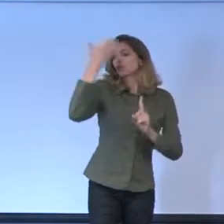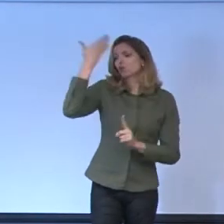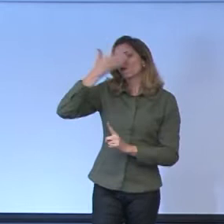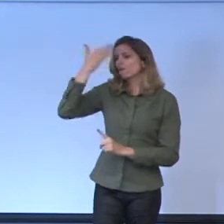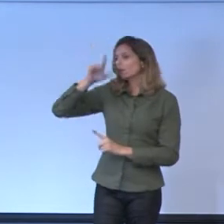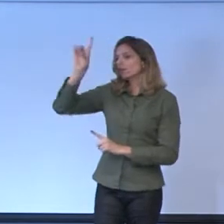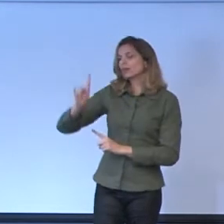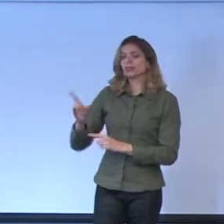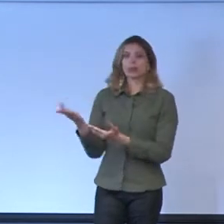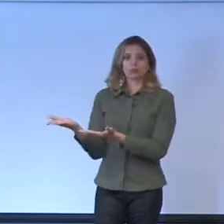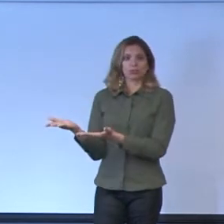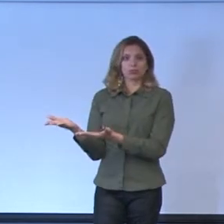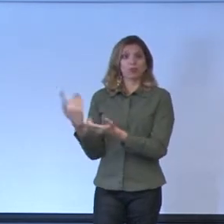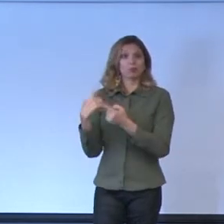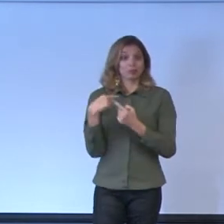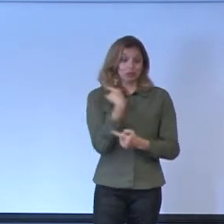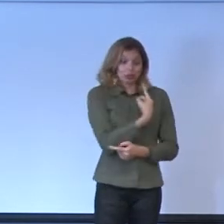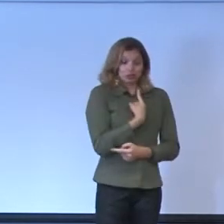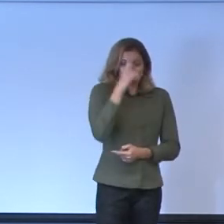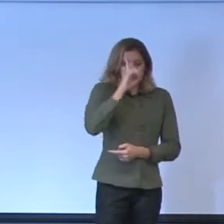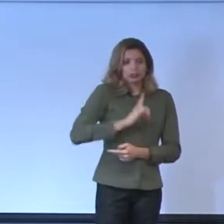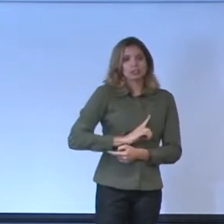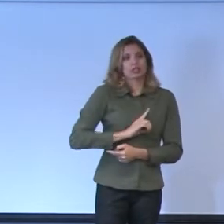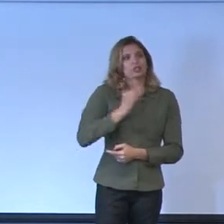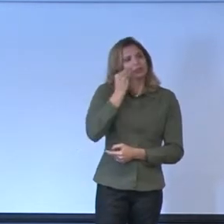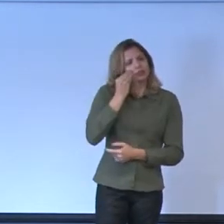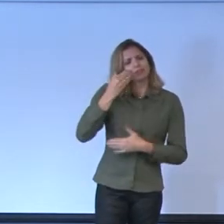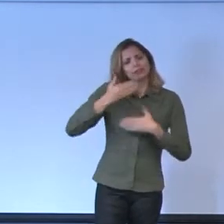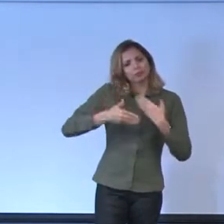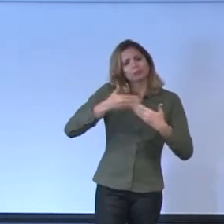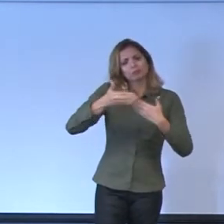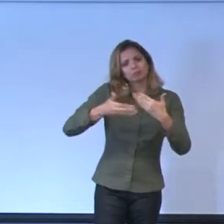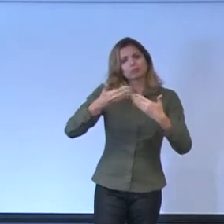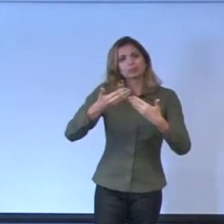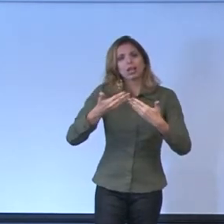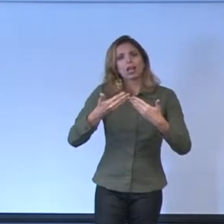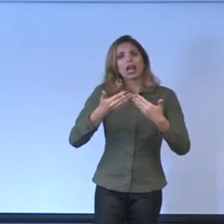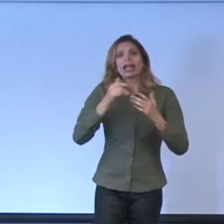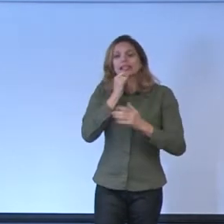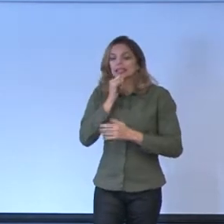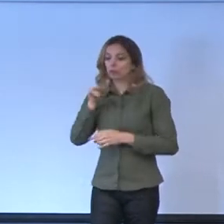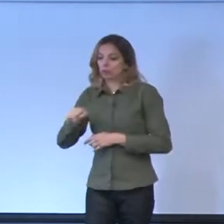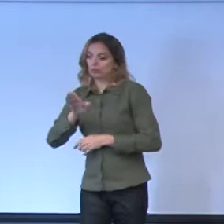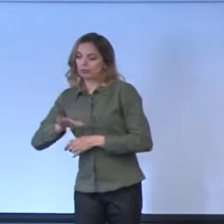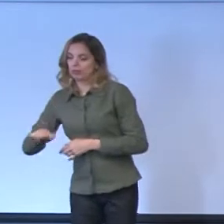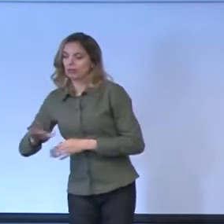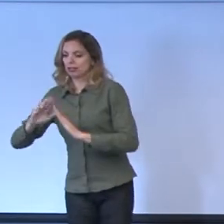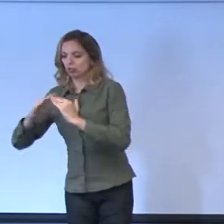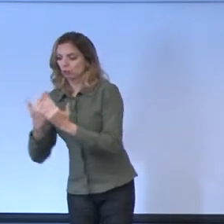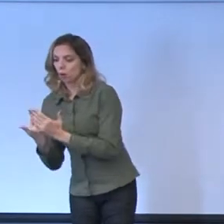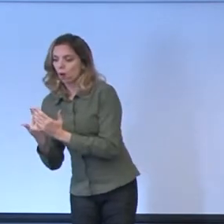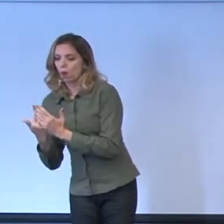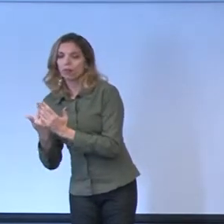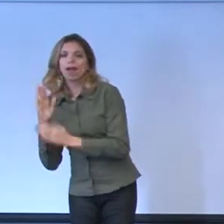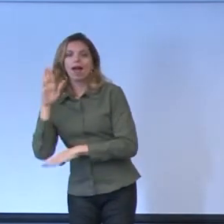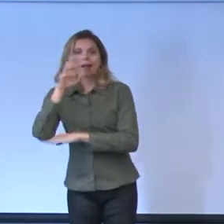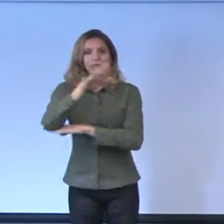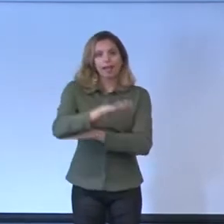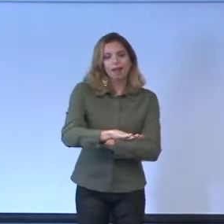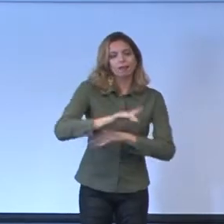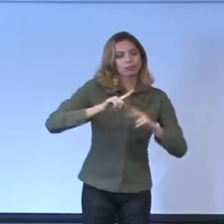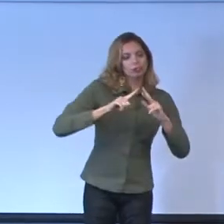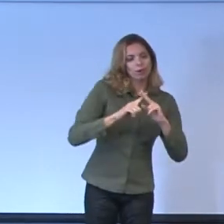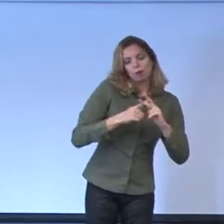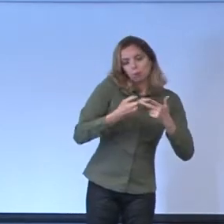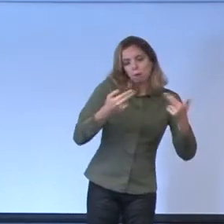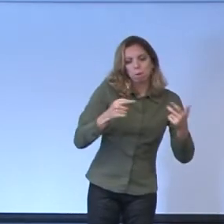conseguimos ainda, e estamos caminhando para isso, que as coisas sejam concomitantes. Enquanto a criança está na escola, ela faz no contraturno a reabilitação e